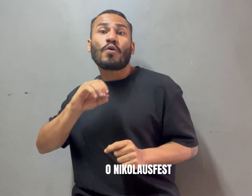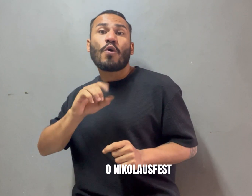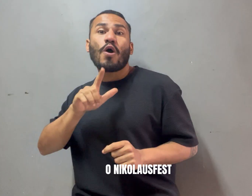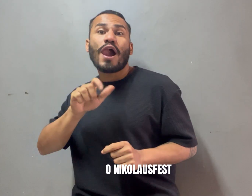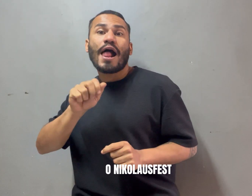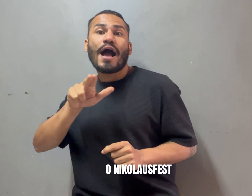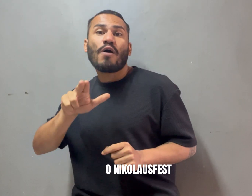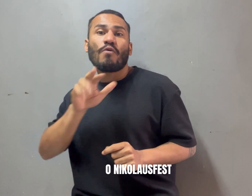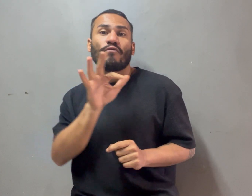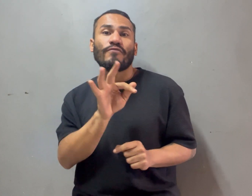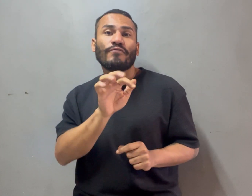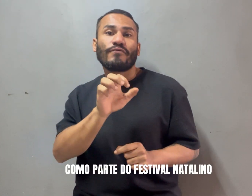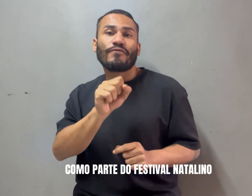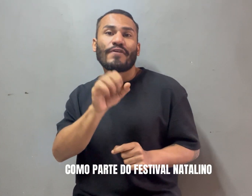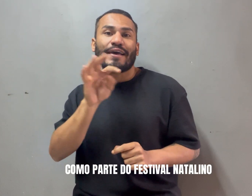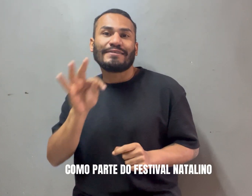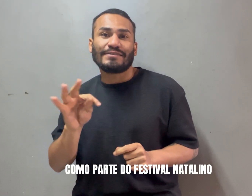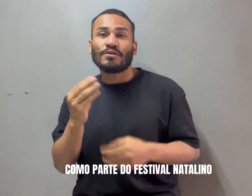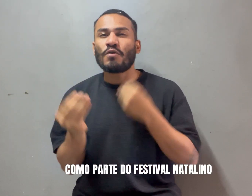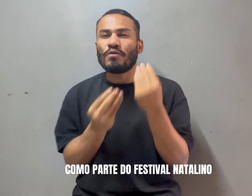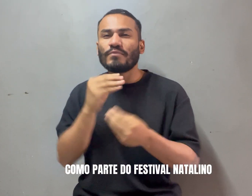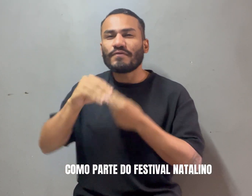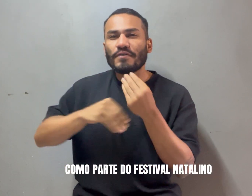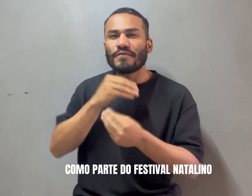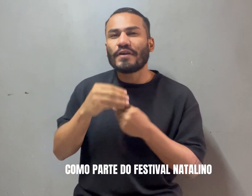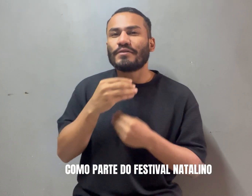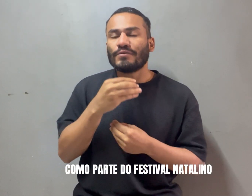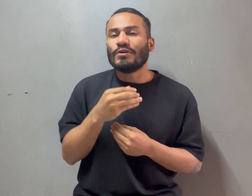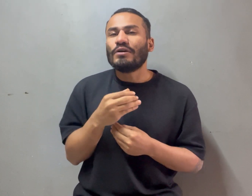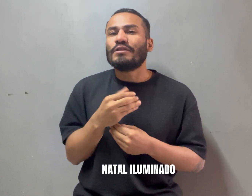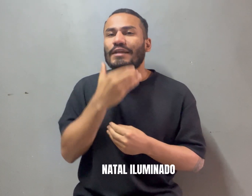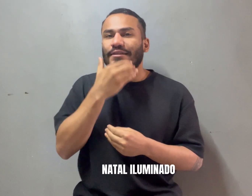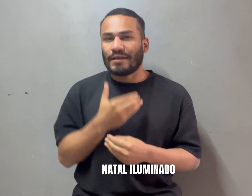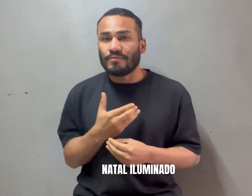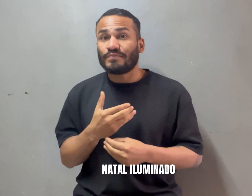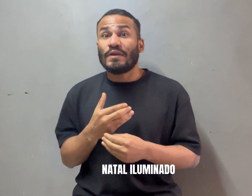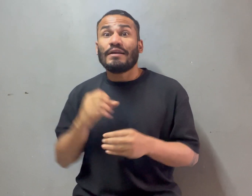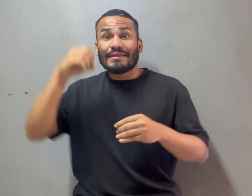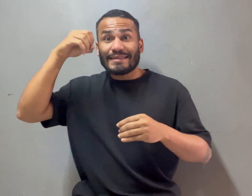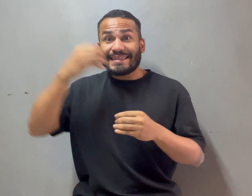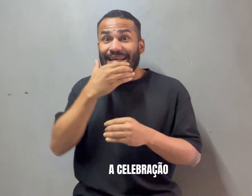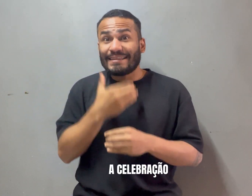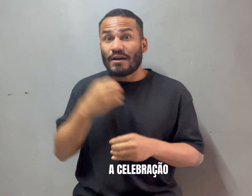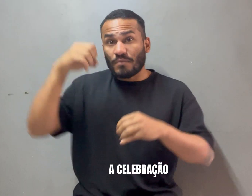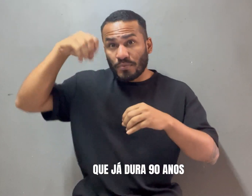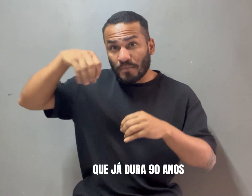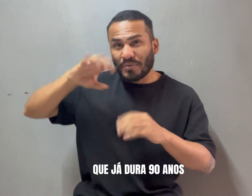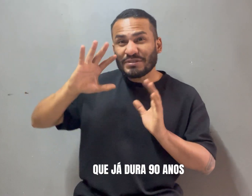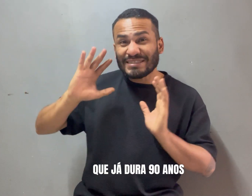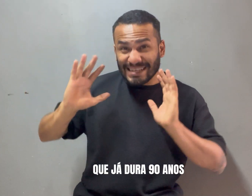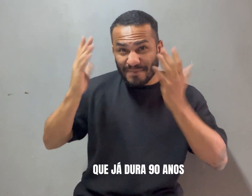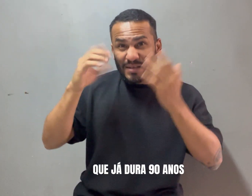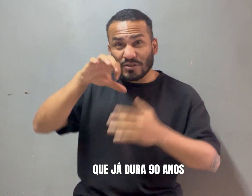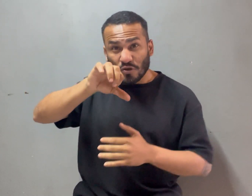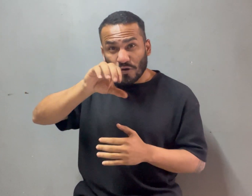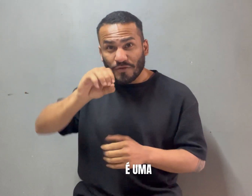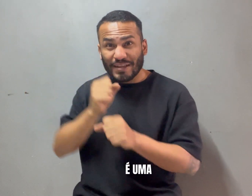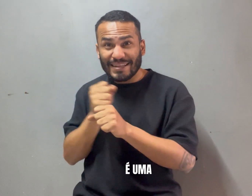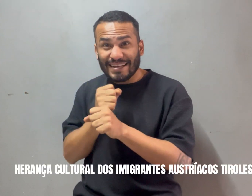Nicolau Fest, como parte do Festival Natalino, Natal Iluminado. A celebração, que já dura 90 anos, é uma